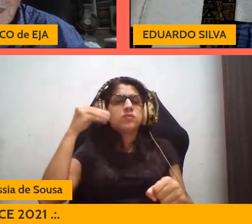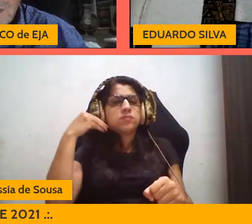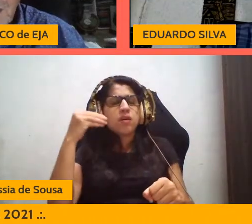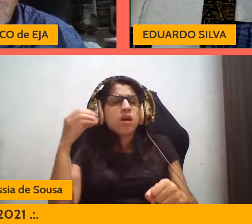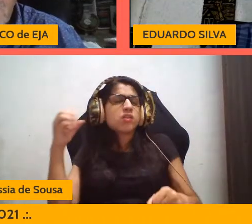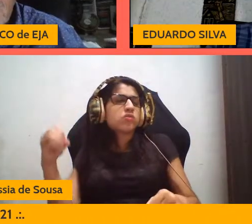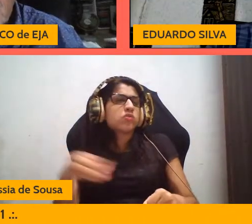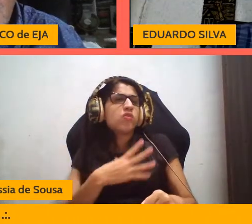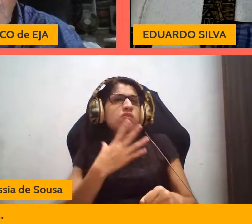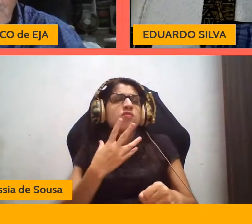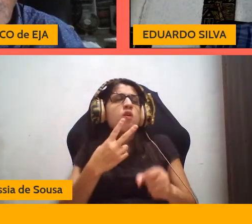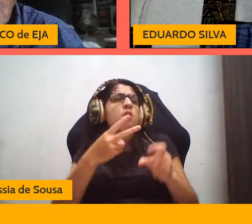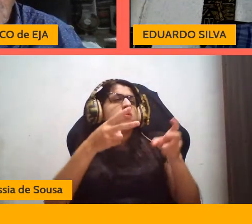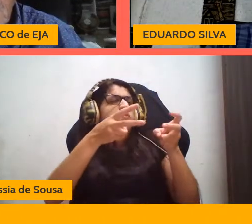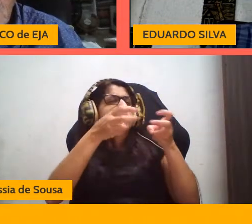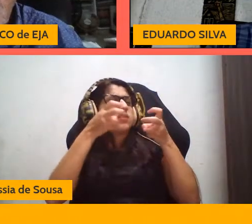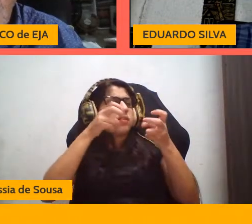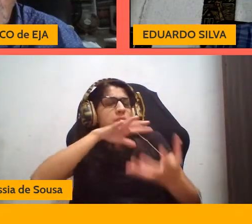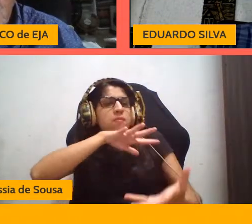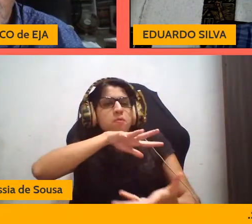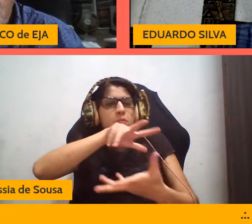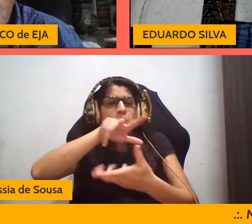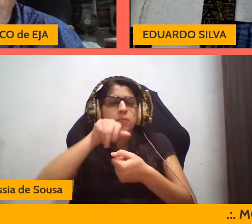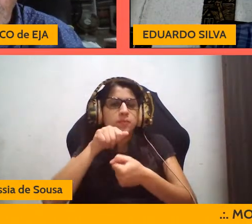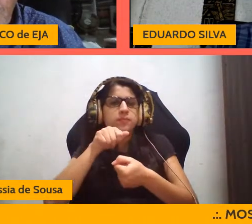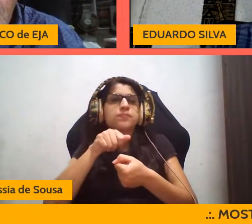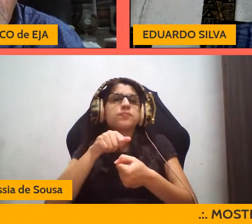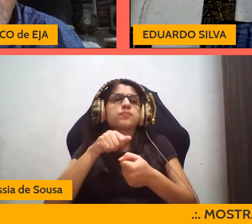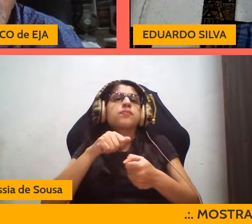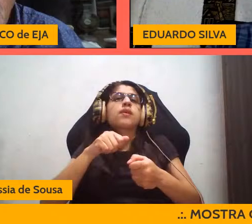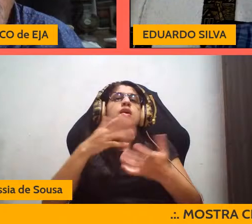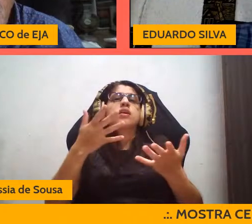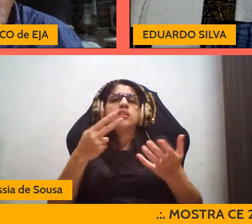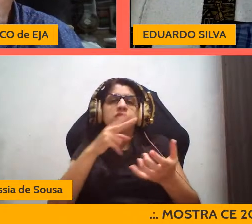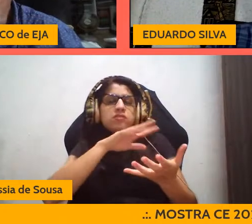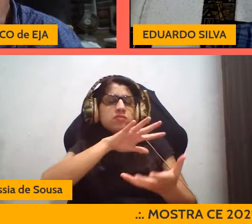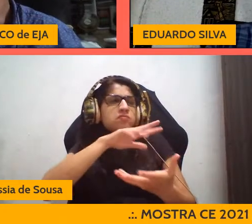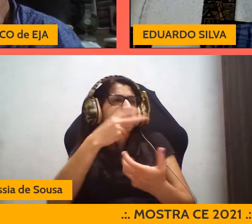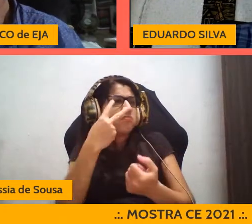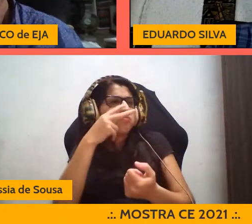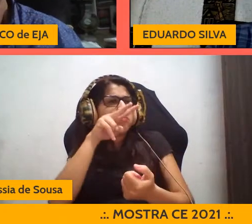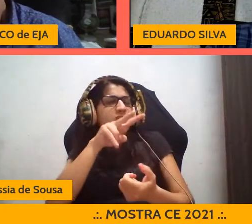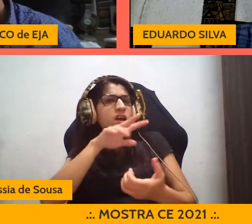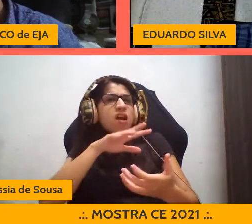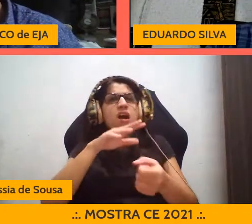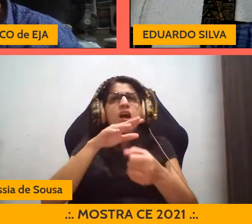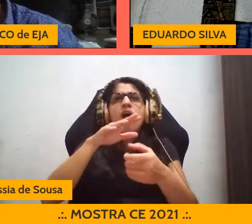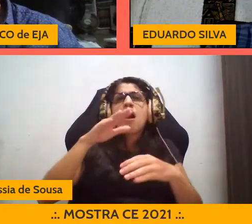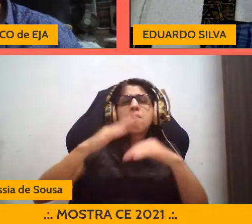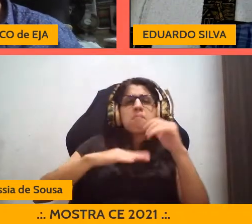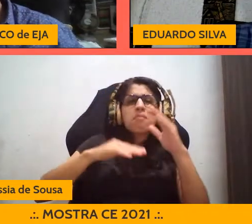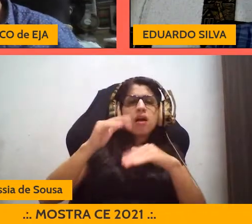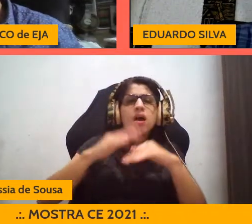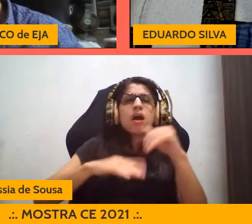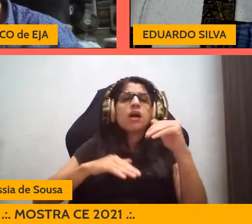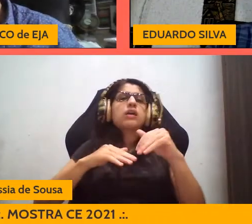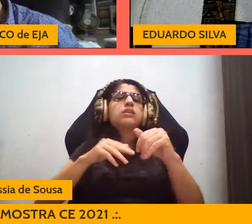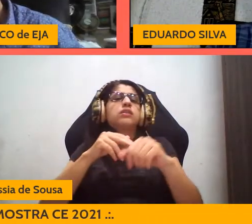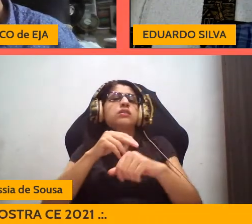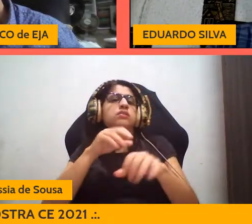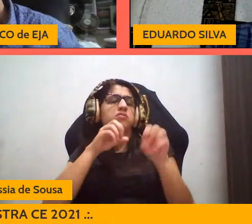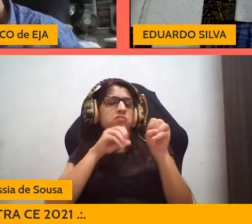mundo, de ver a prática educativa, né? E como a questão, né,